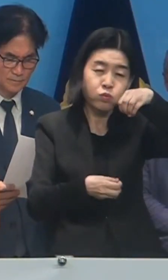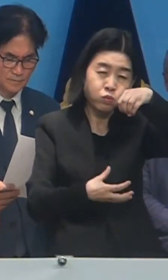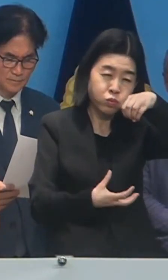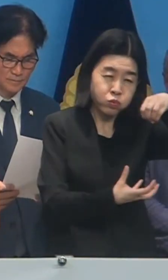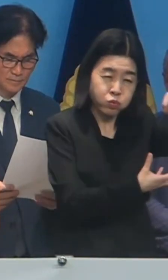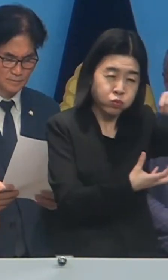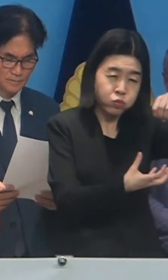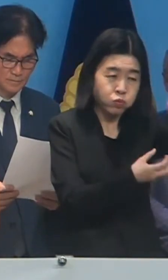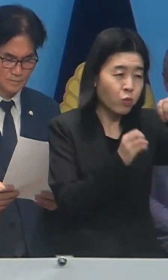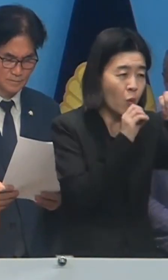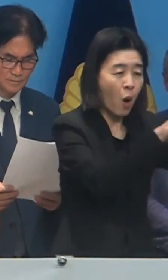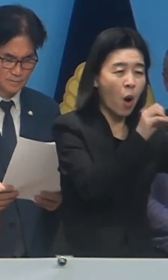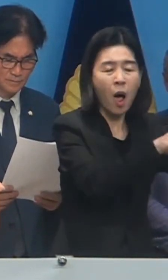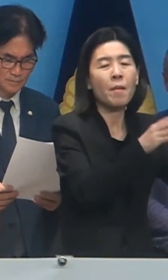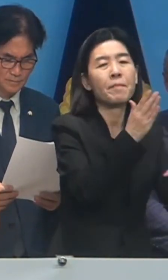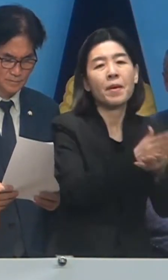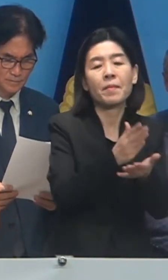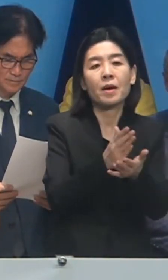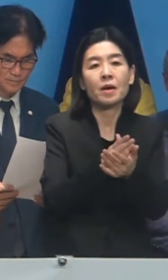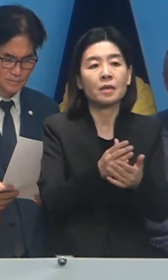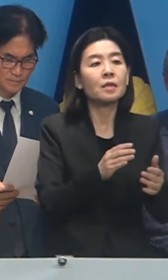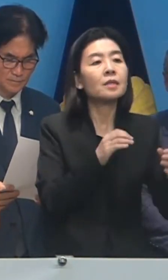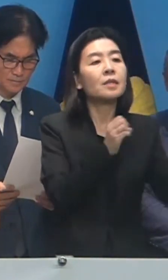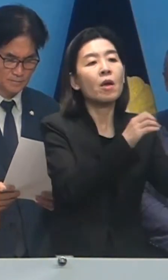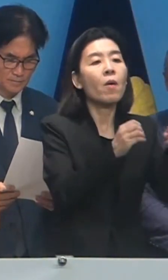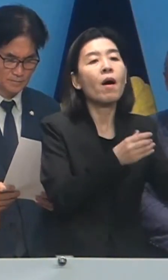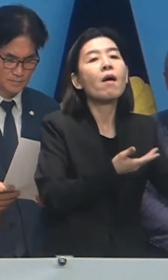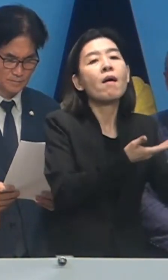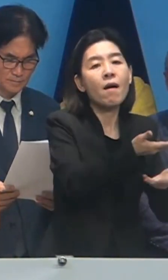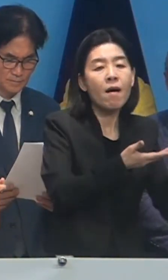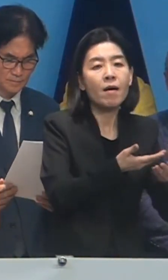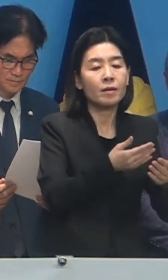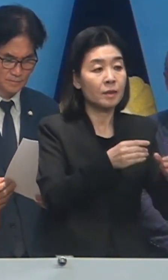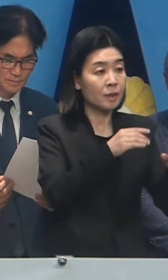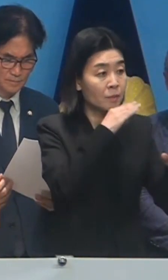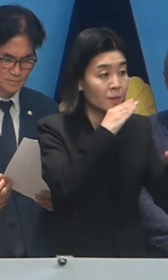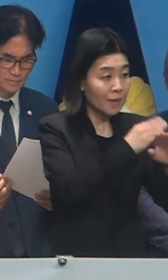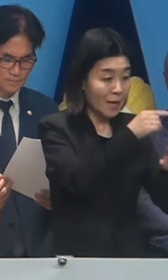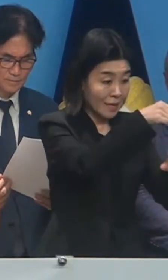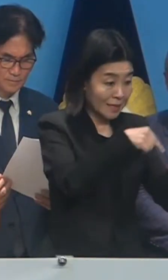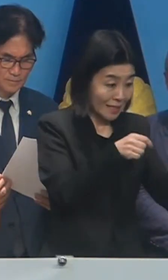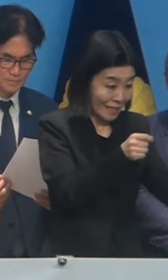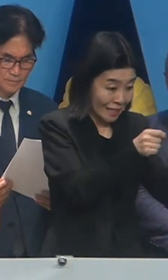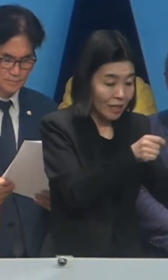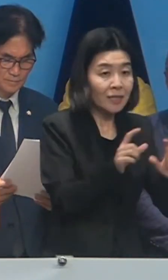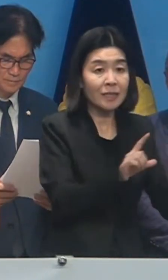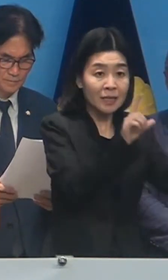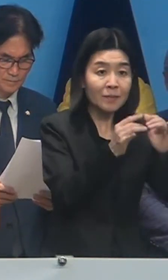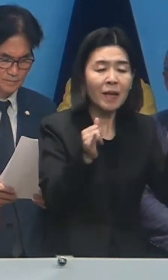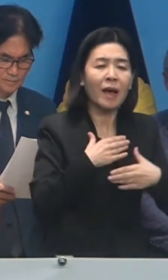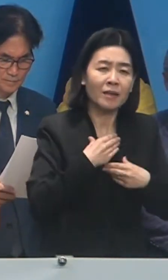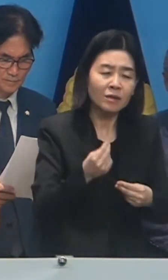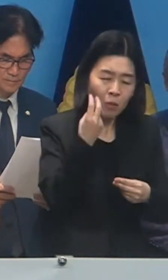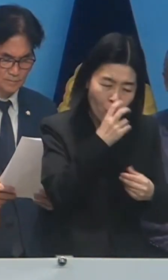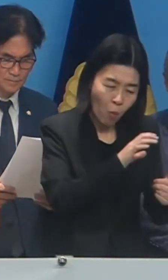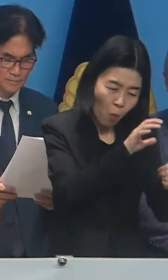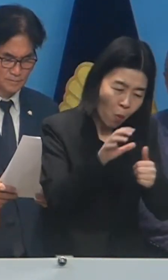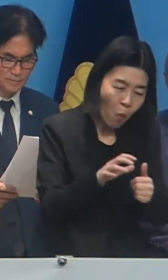방송을 상호 중단해 접경 지역의 평화와 안전을 지키려는 의지를 가지고 있는 것으로